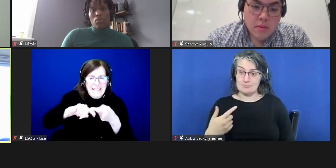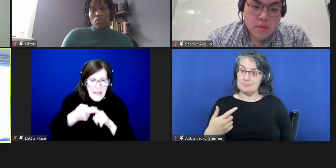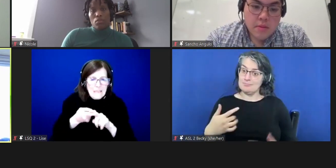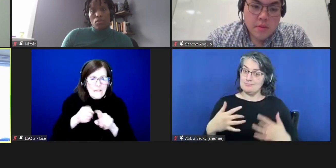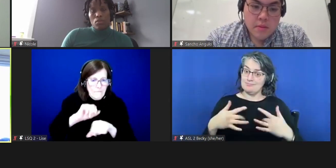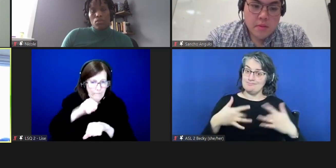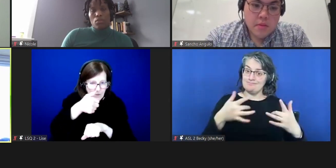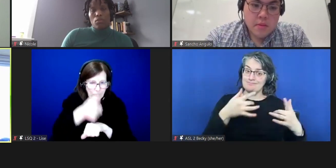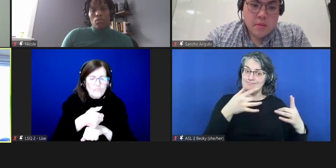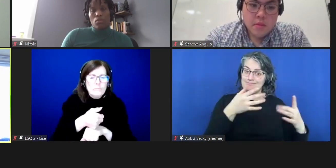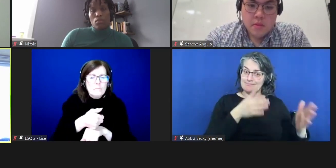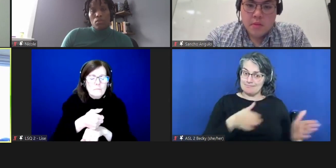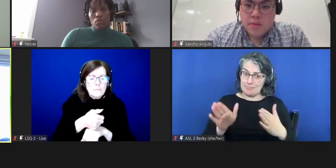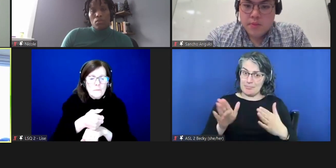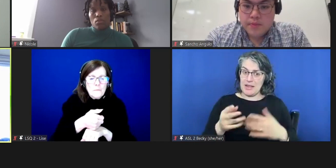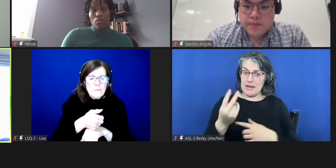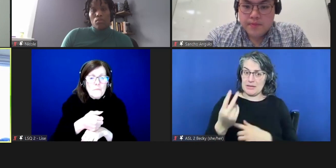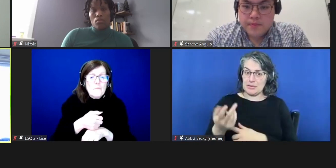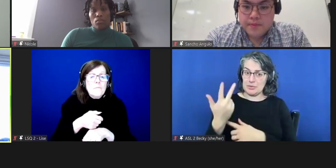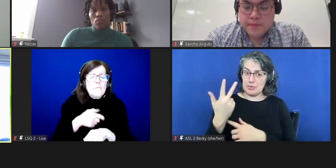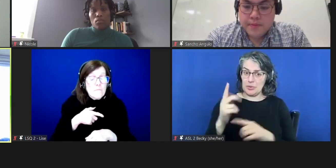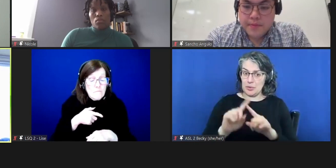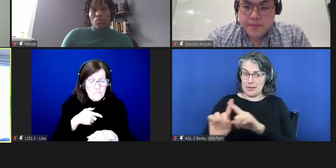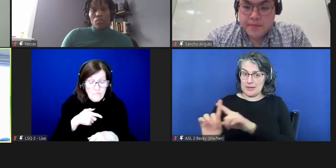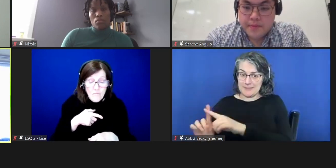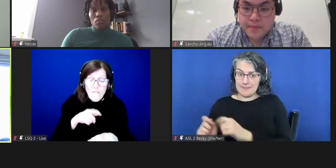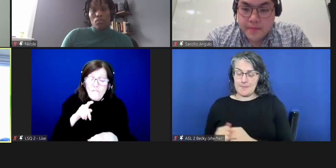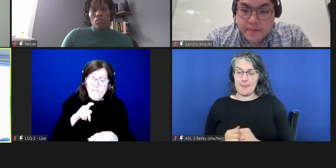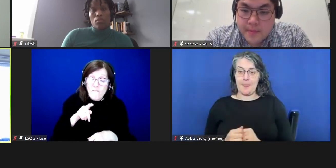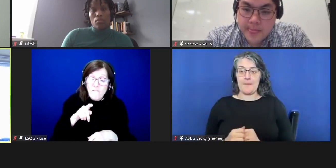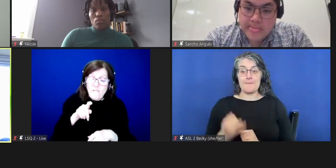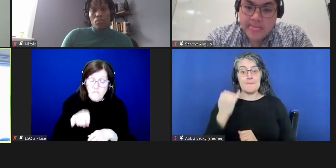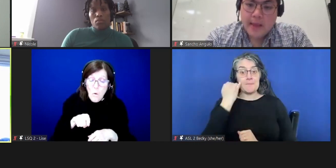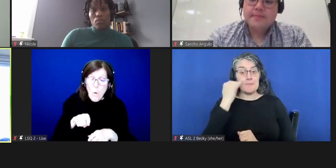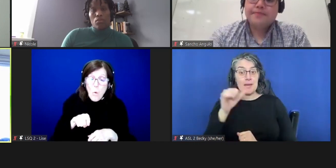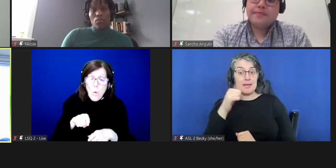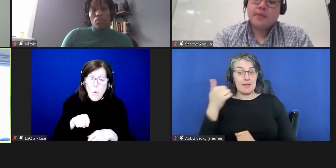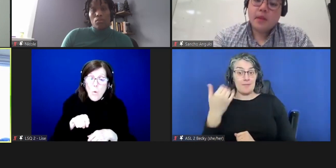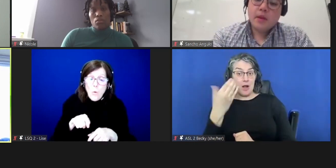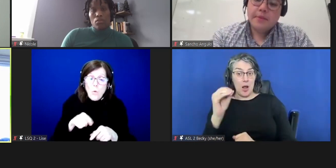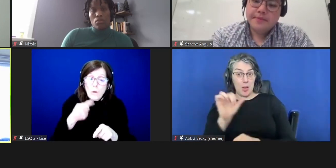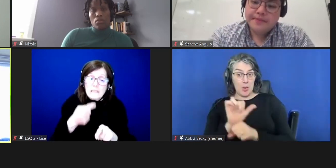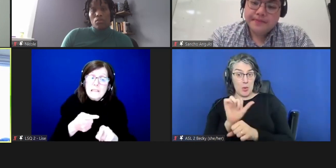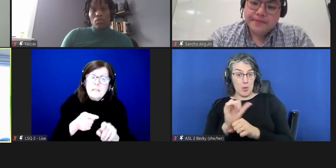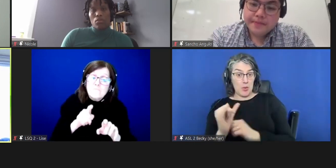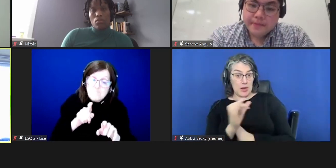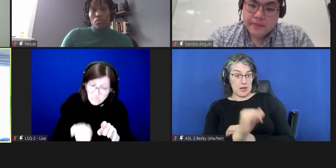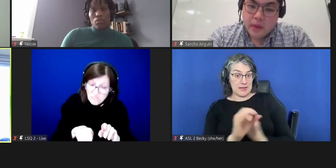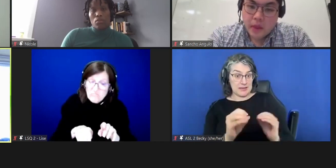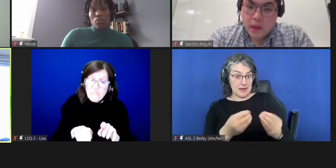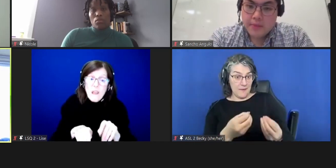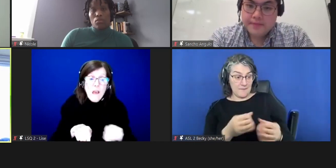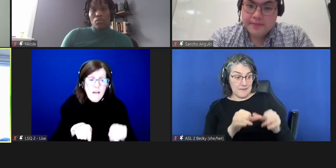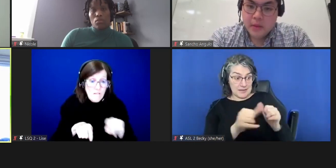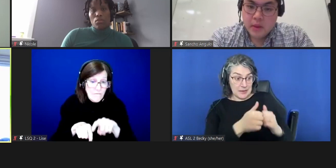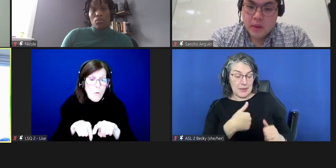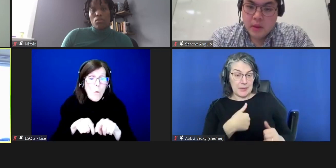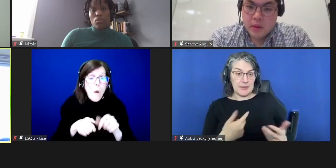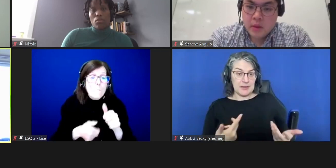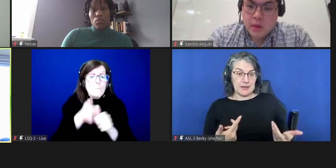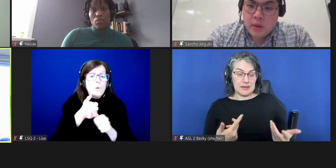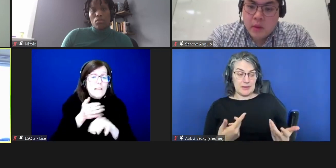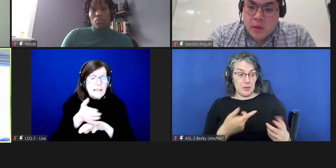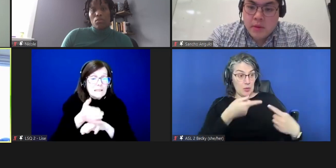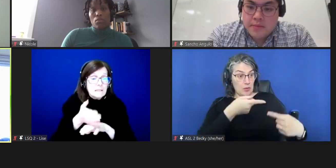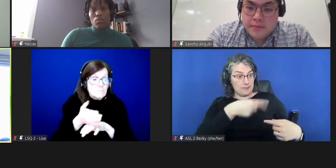Et donc, j'ai dû assister pour que l'on prenne des dispositions qui rendent la chose accessible à plus de gens, que